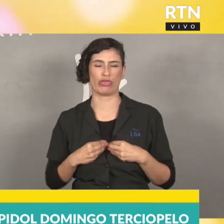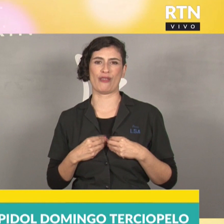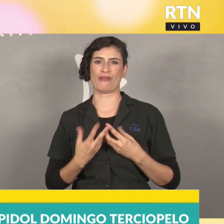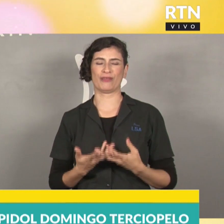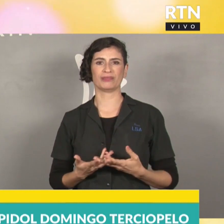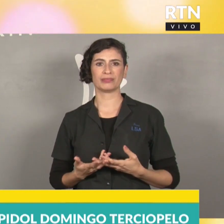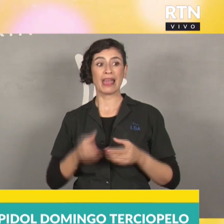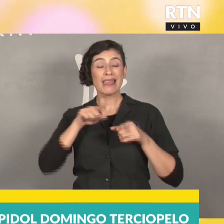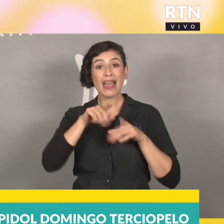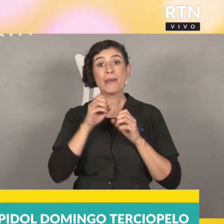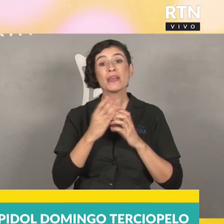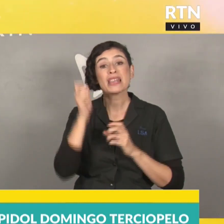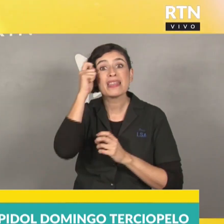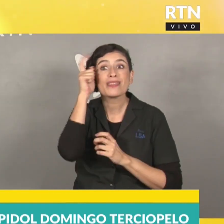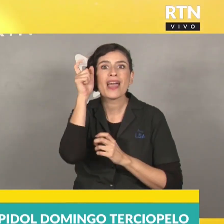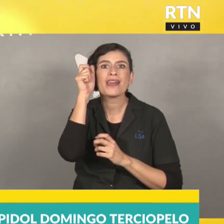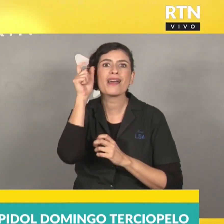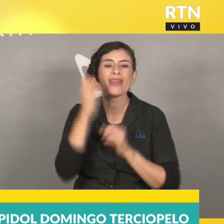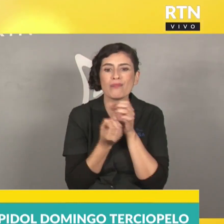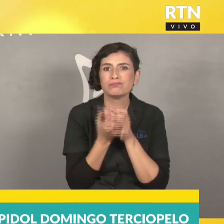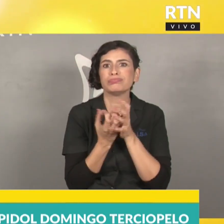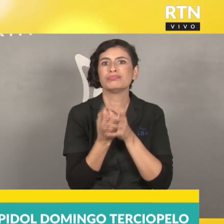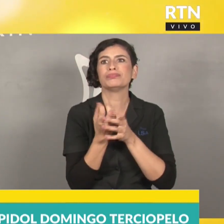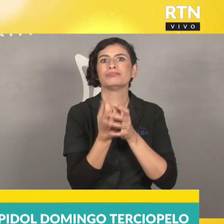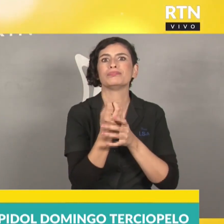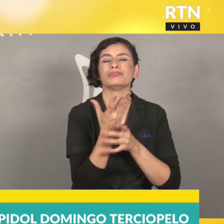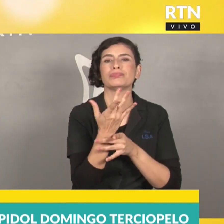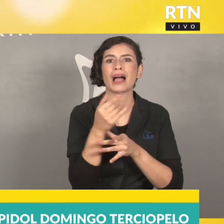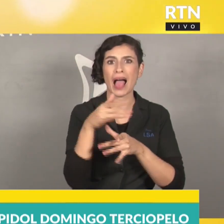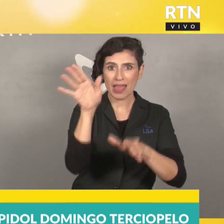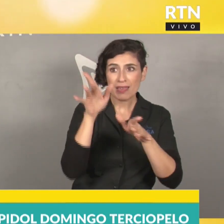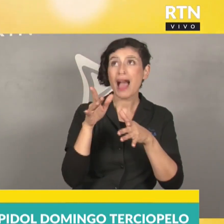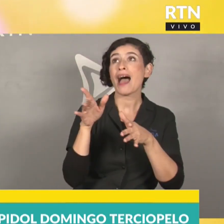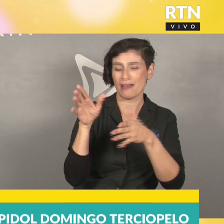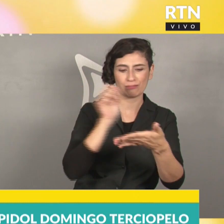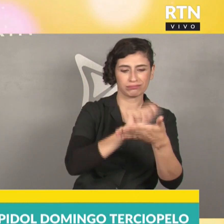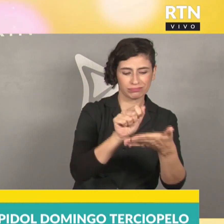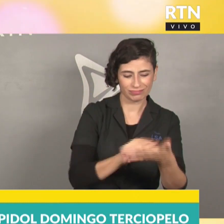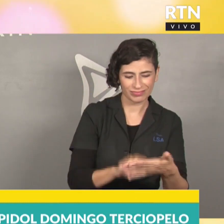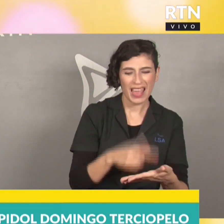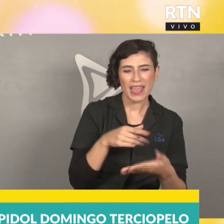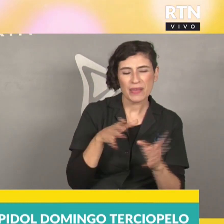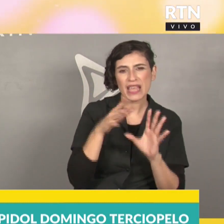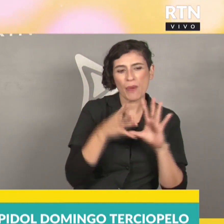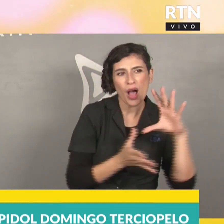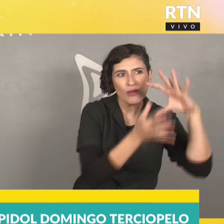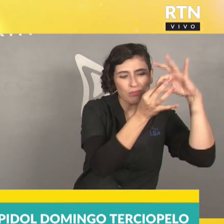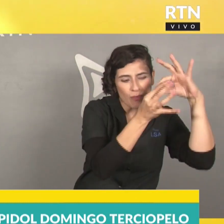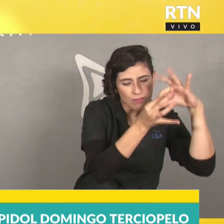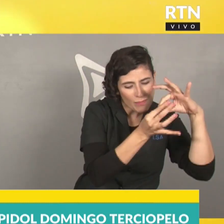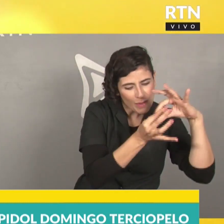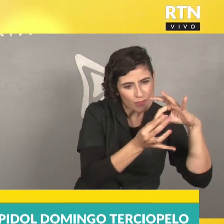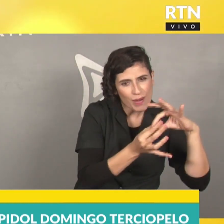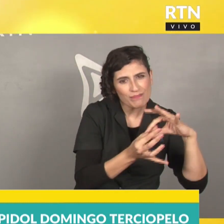oficiamos de directores, de directoras, le damos como una línea estética a toda esa cosa colectiva que va surgiendo. Y habla de